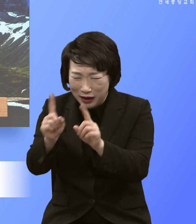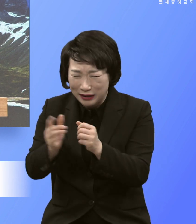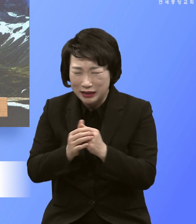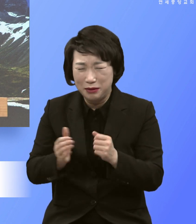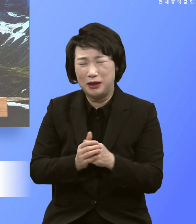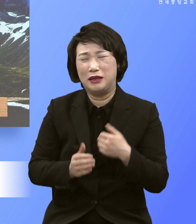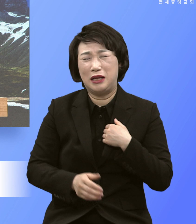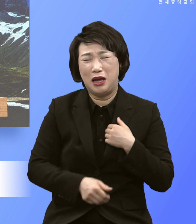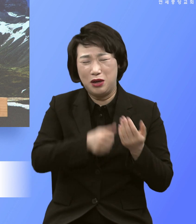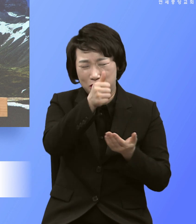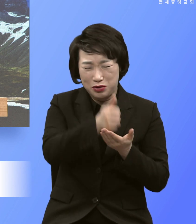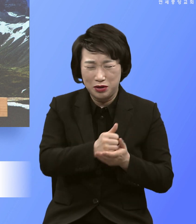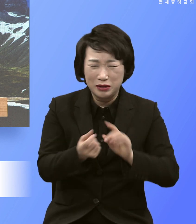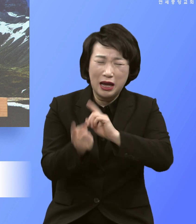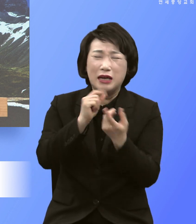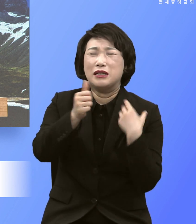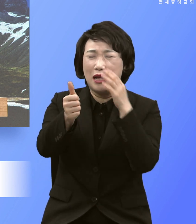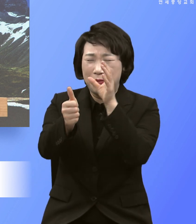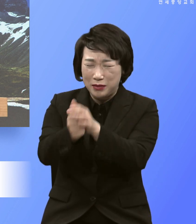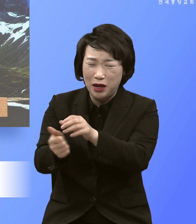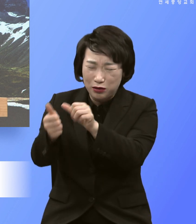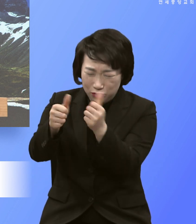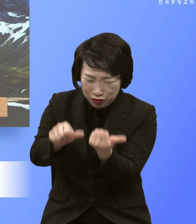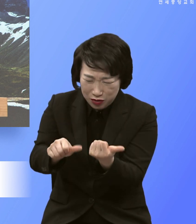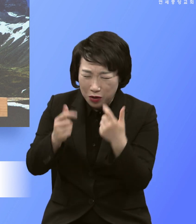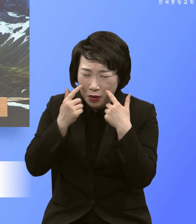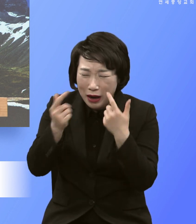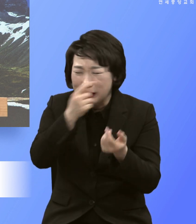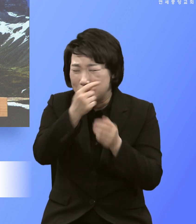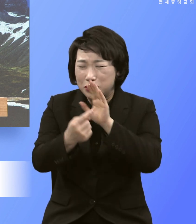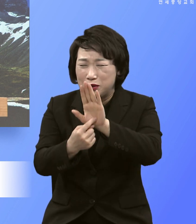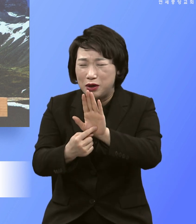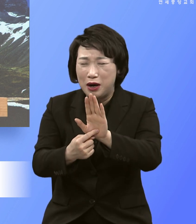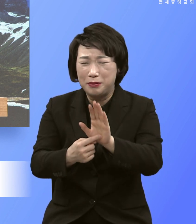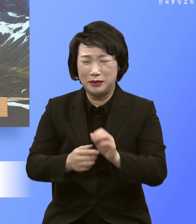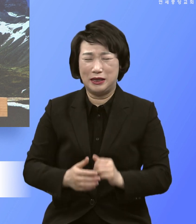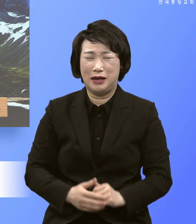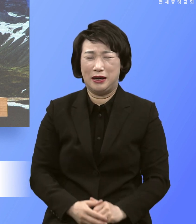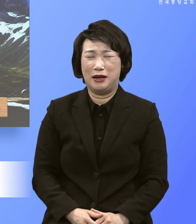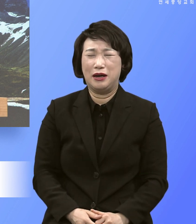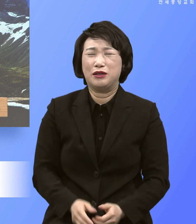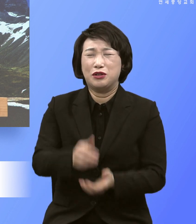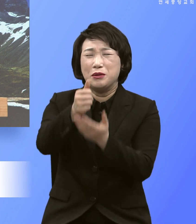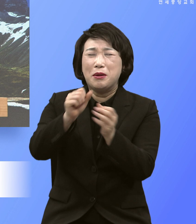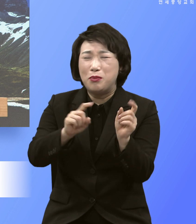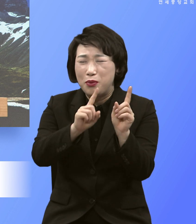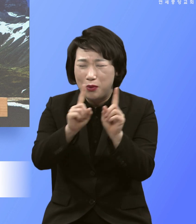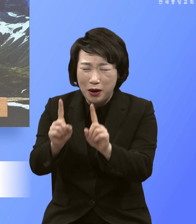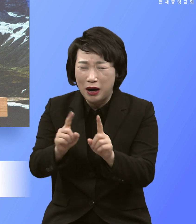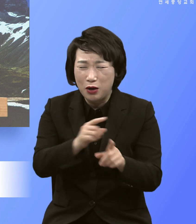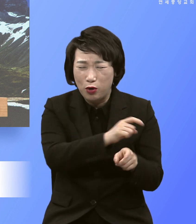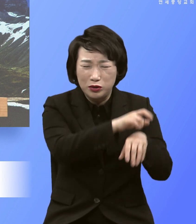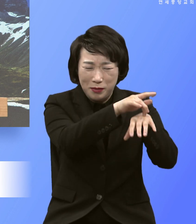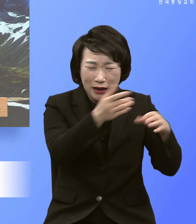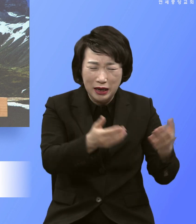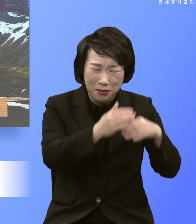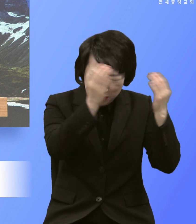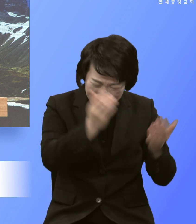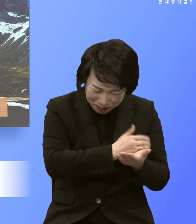부활하심으로 내 죄를 담당하고 죽으셨음을 확증하셨고 부활하심으로 마귀의